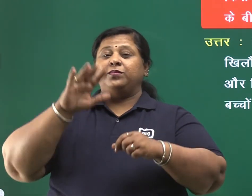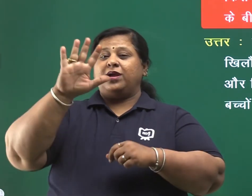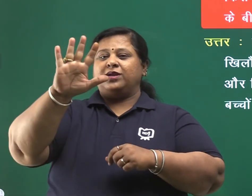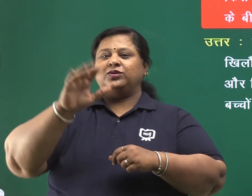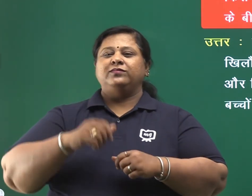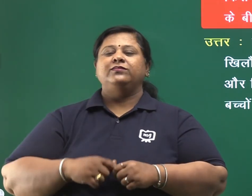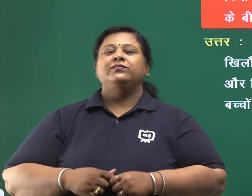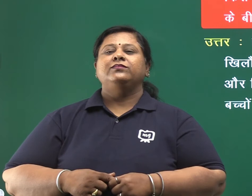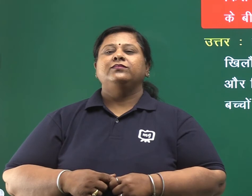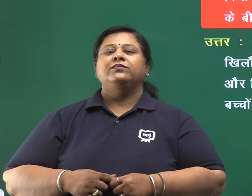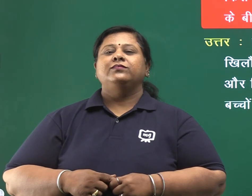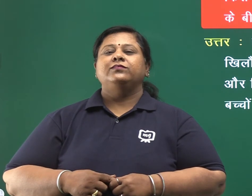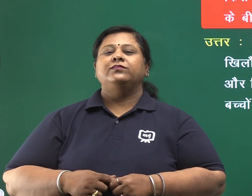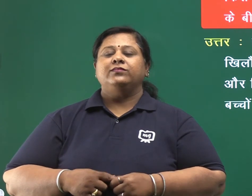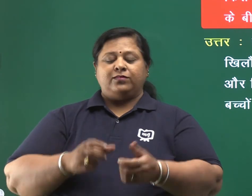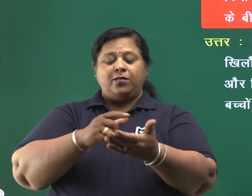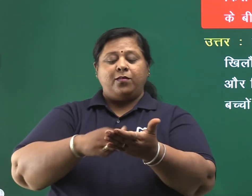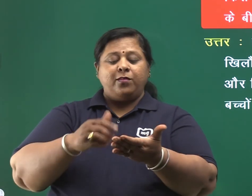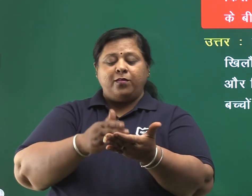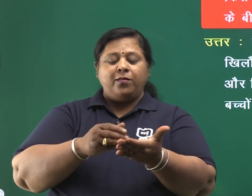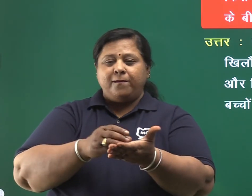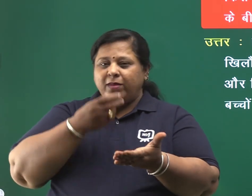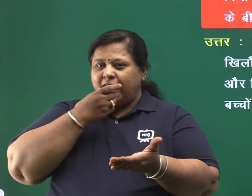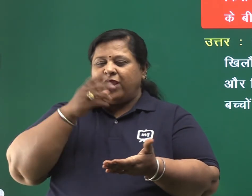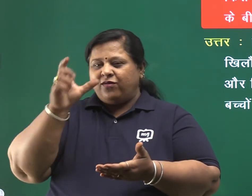5, मिठाई वाला